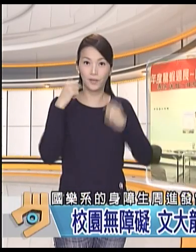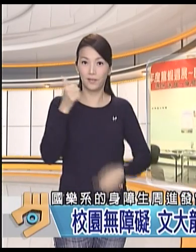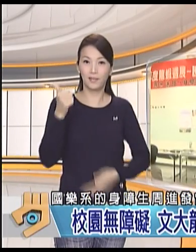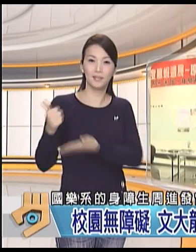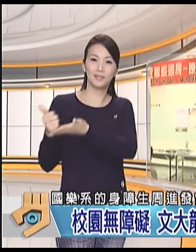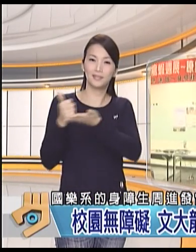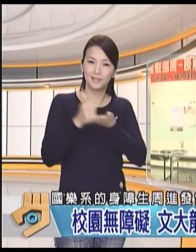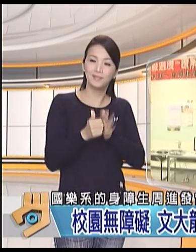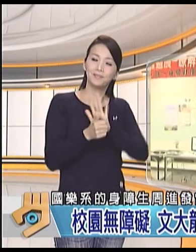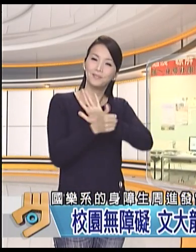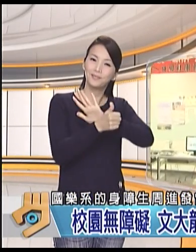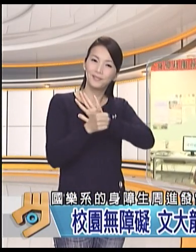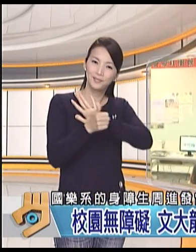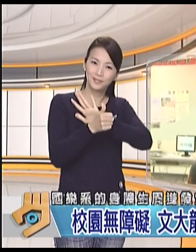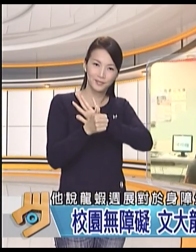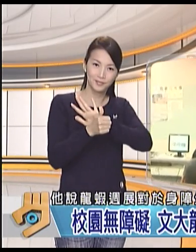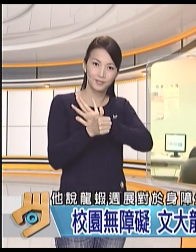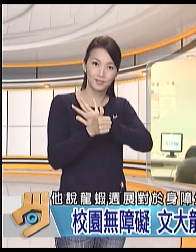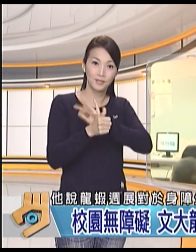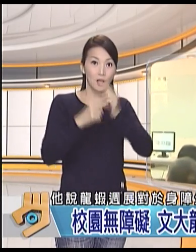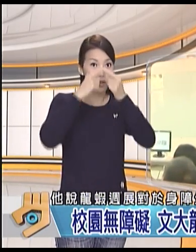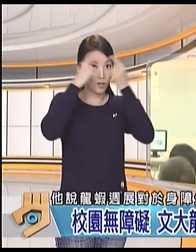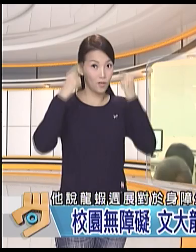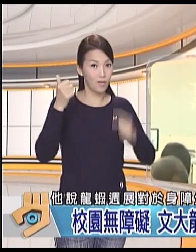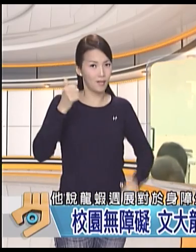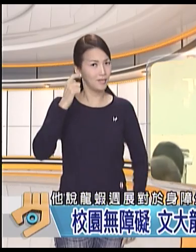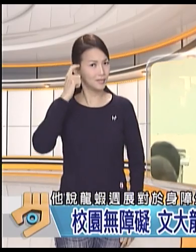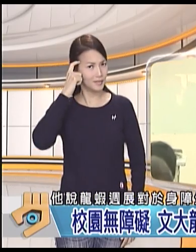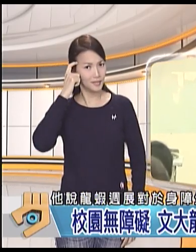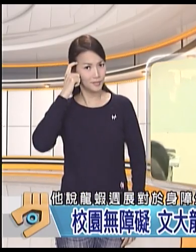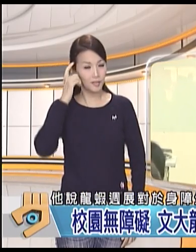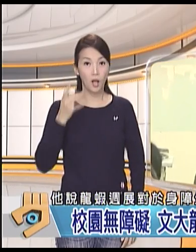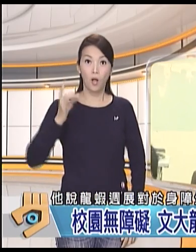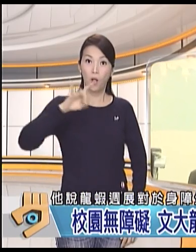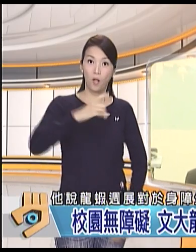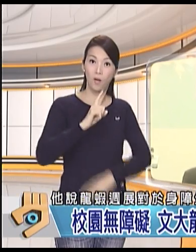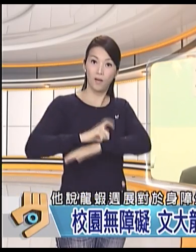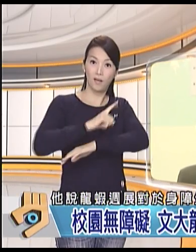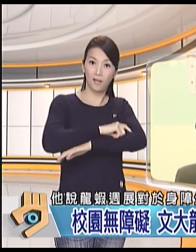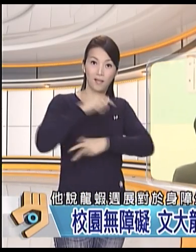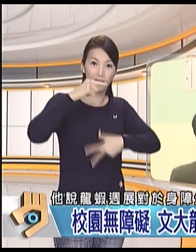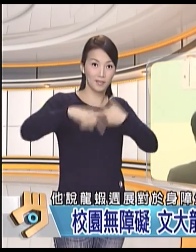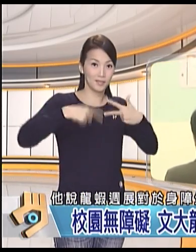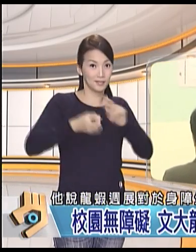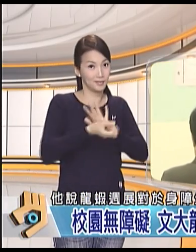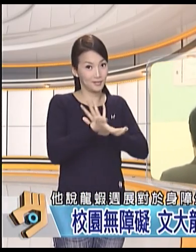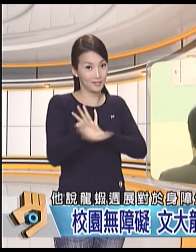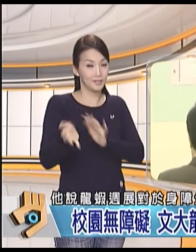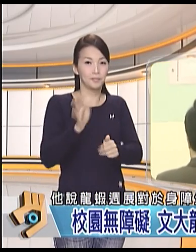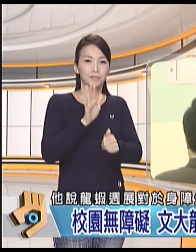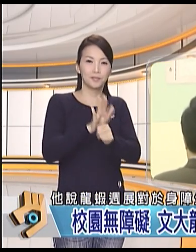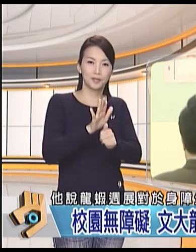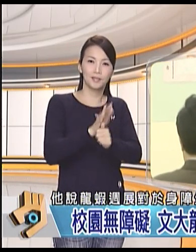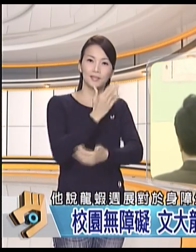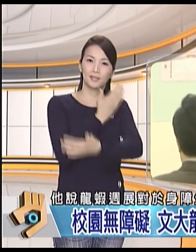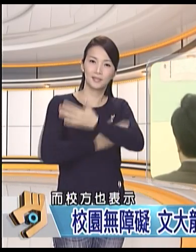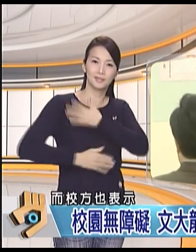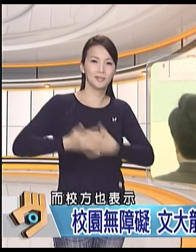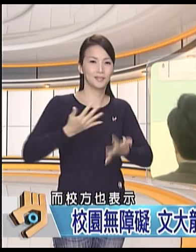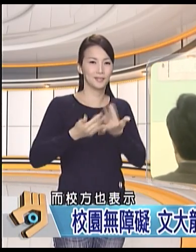表演嘉宾。他说龙虾周展对于升降生的帮助真的很大，而校方